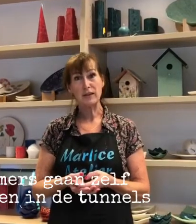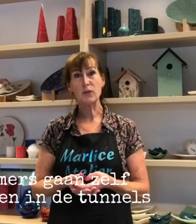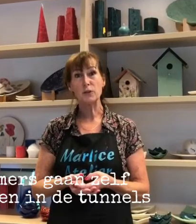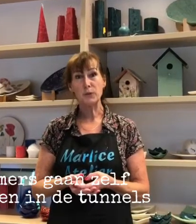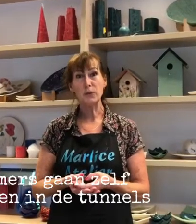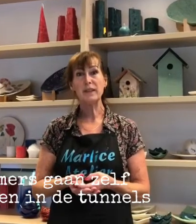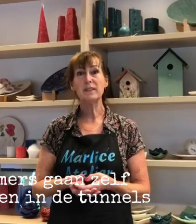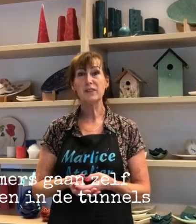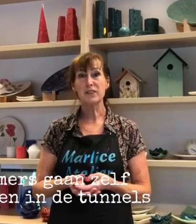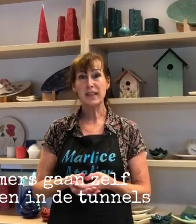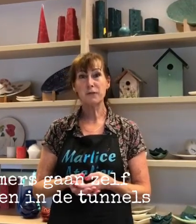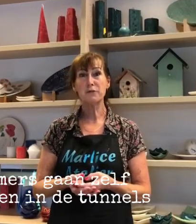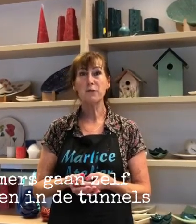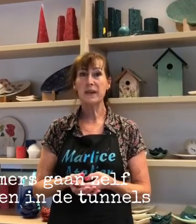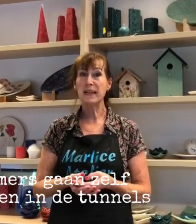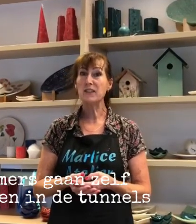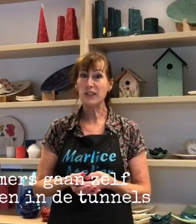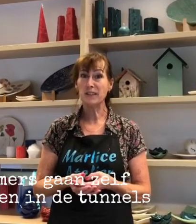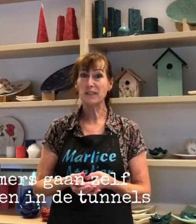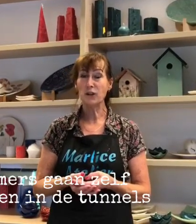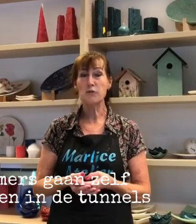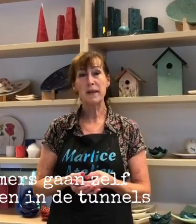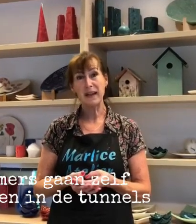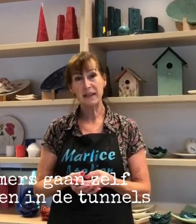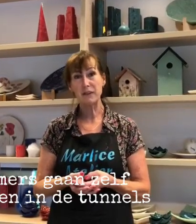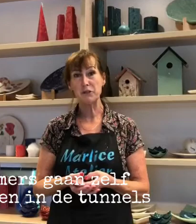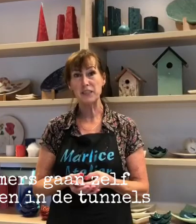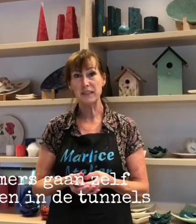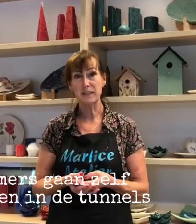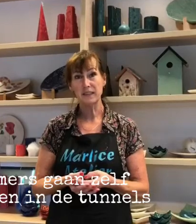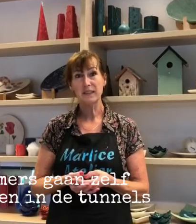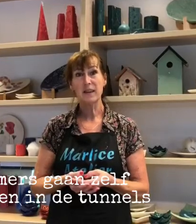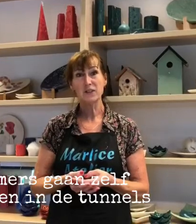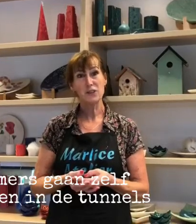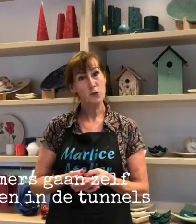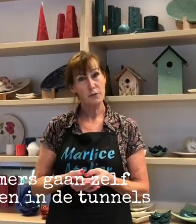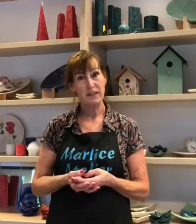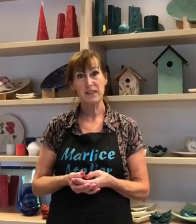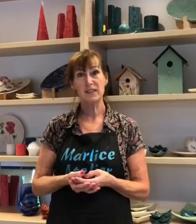ook de bedoeling dat ze zelf mee gaan schilderen of mee gaan graffitiën als het zover is.